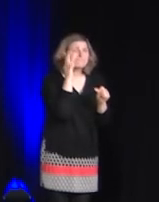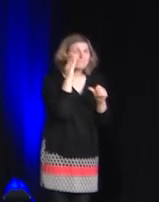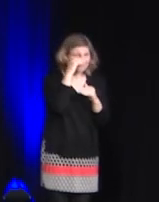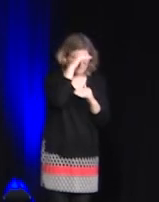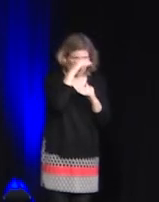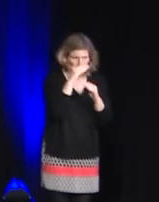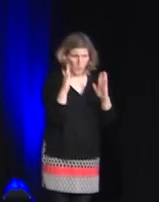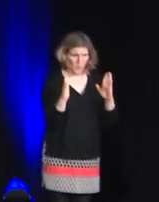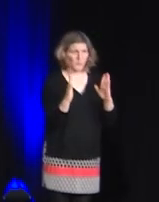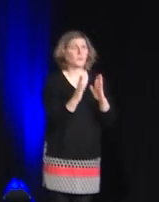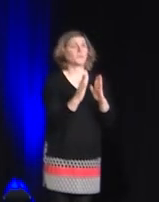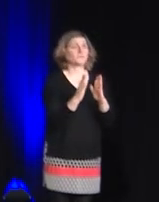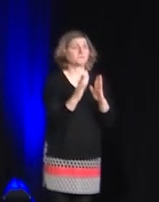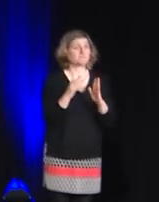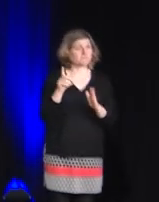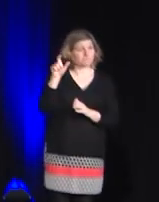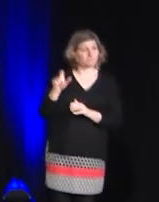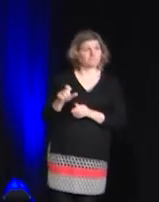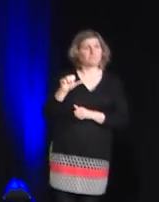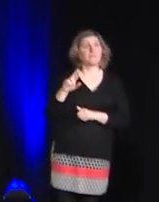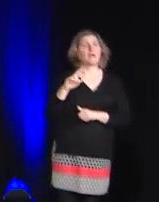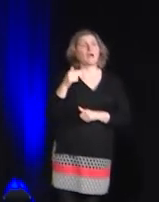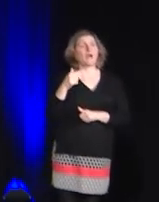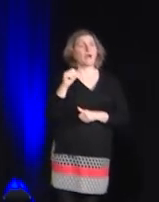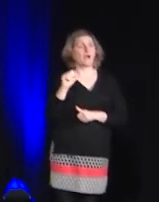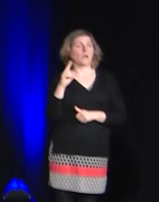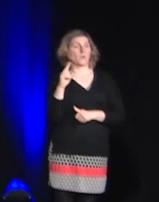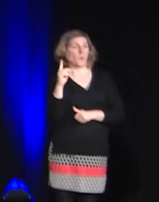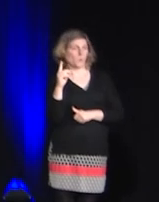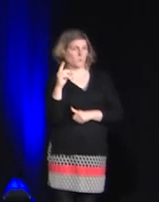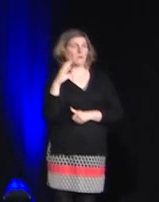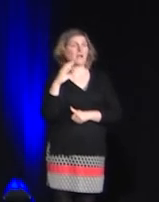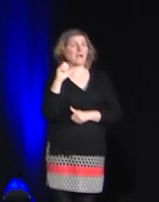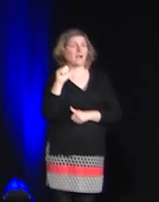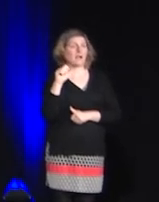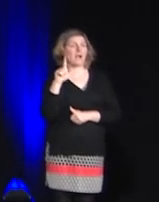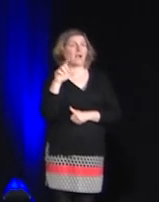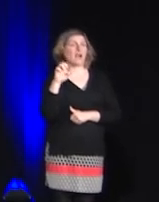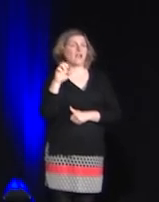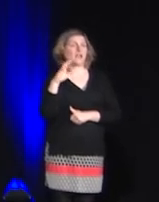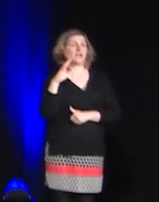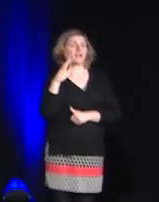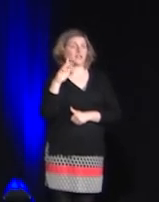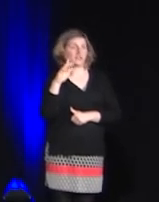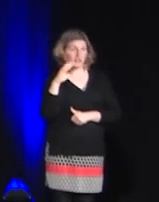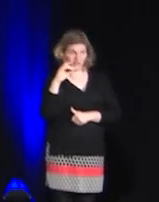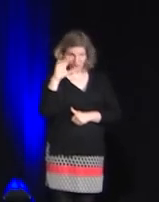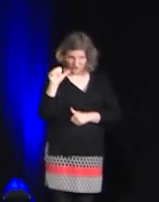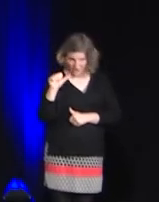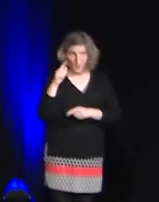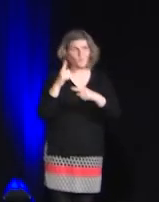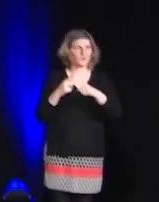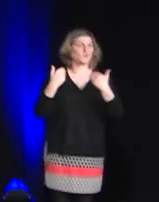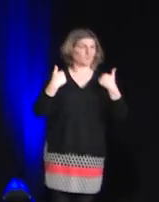Et elle a été créée par Arnaud Caléja, qui est un poète, et moi. Il y a un moment, et